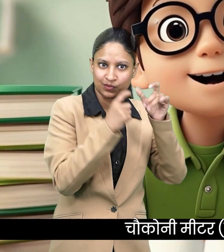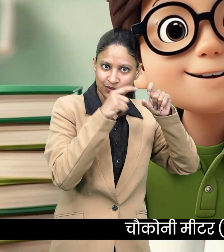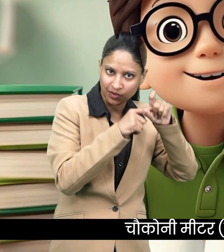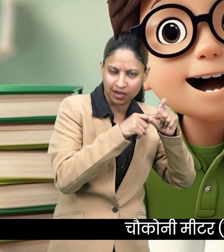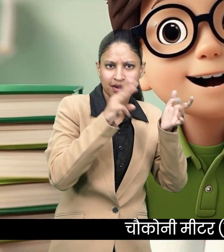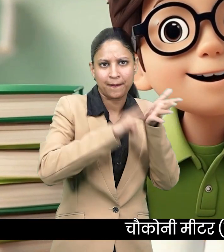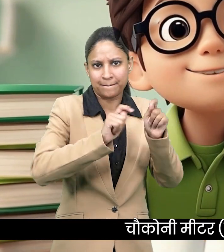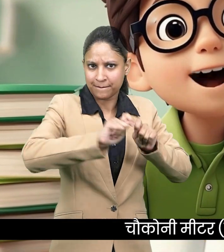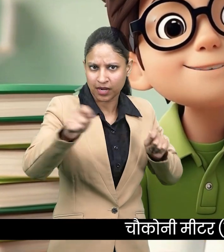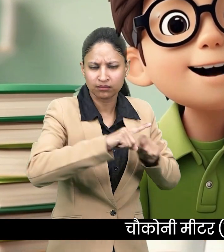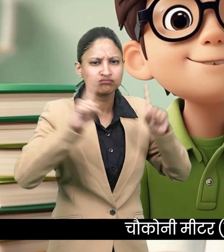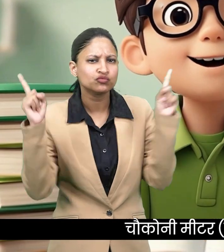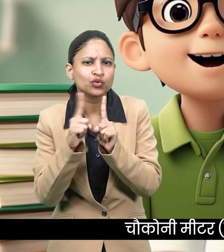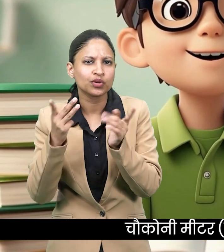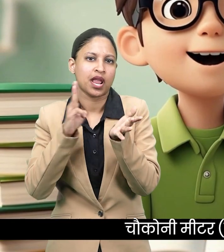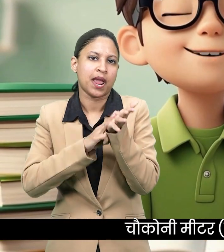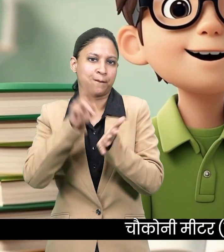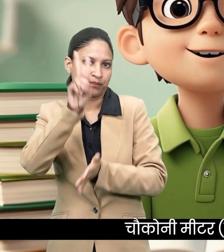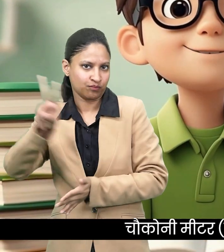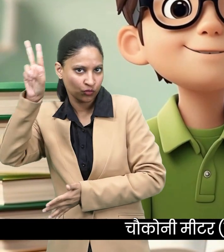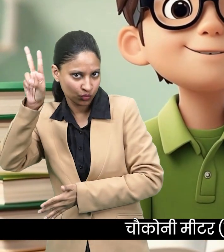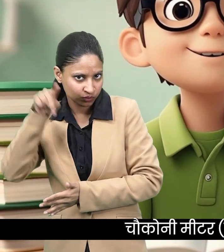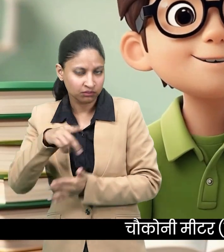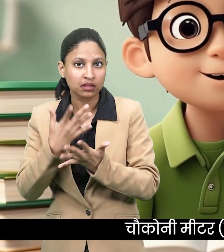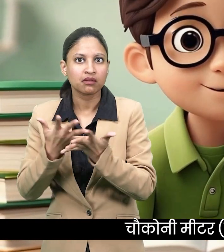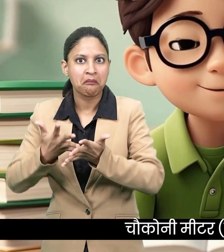चौकोनी मीटर मोठ्या जागांसाठी जसे की खोल्या,